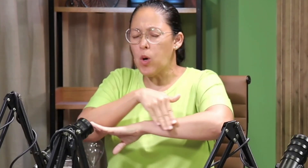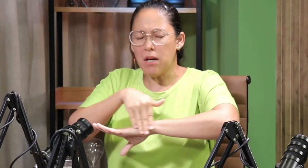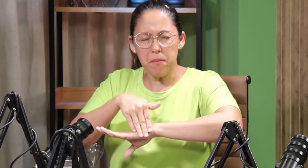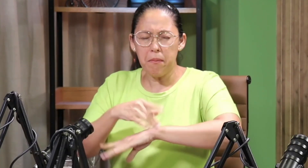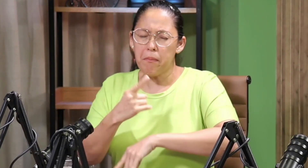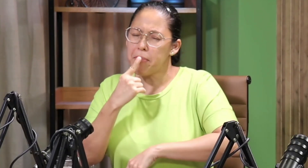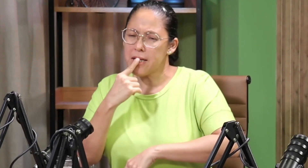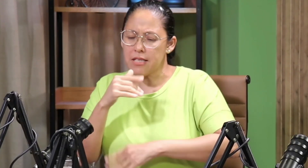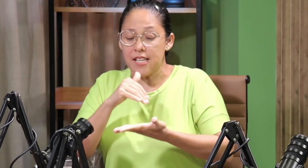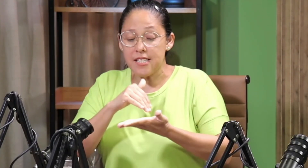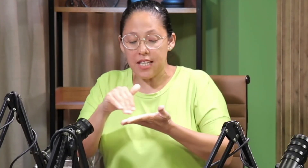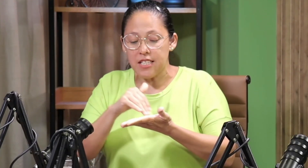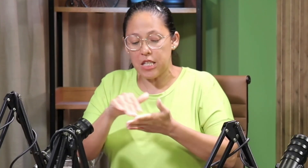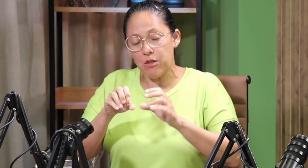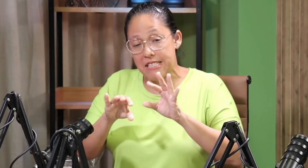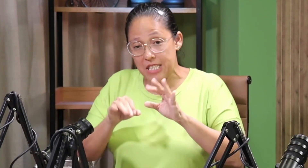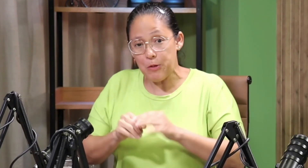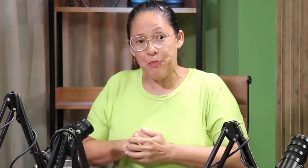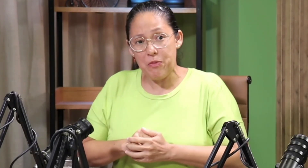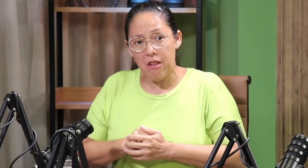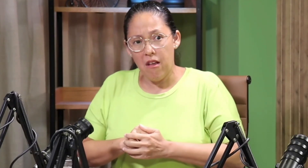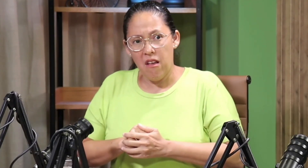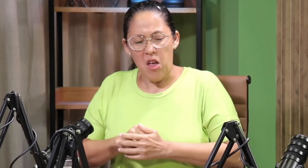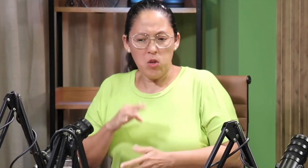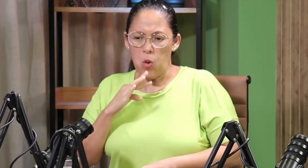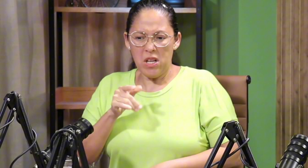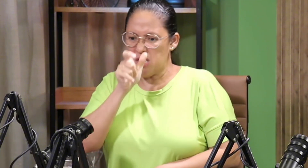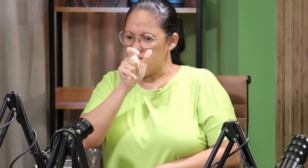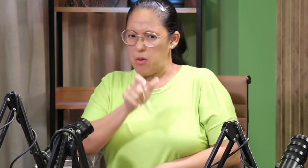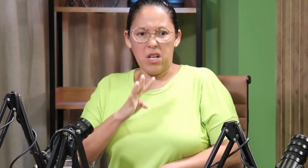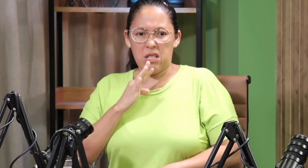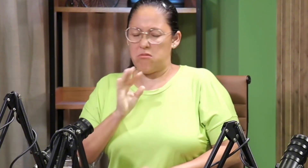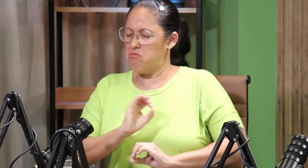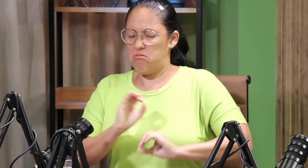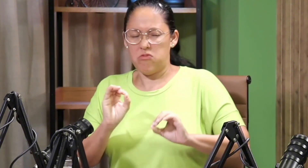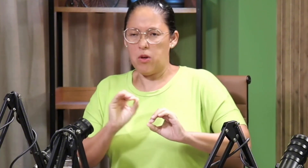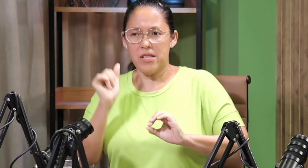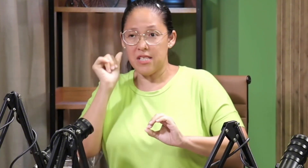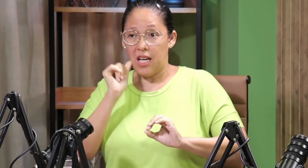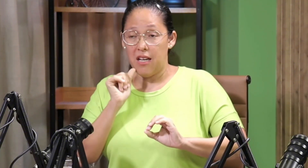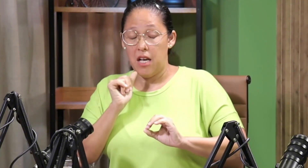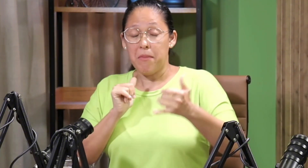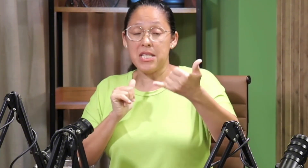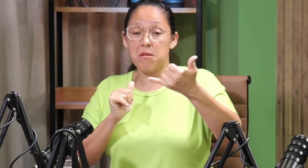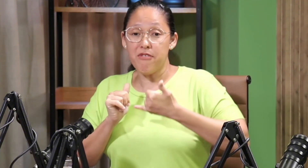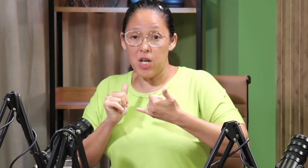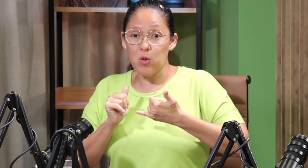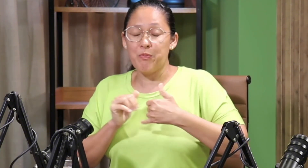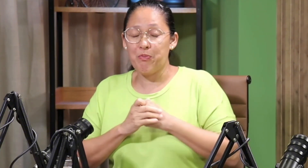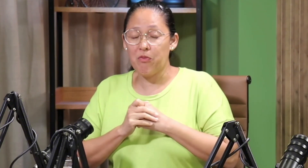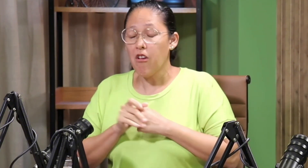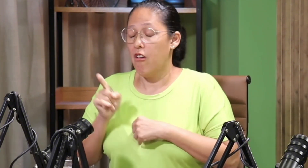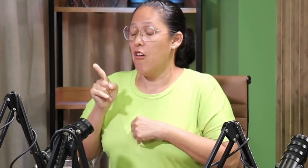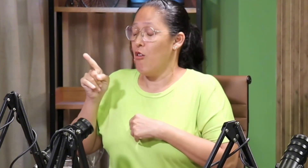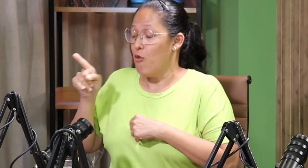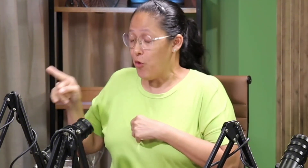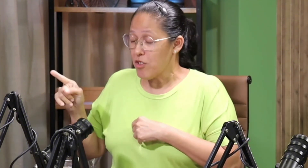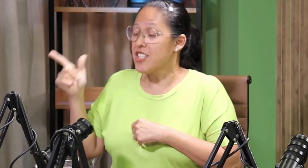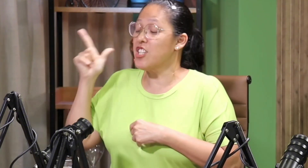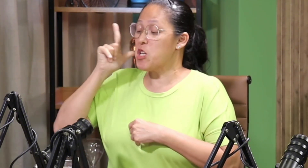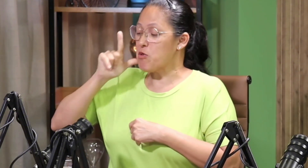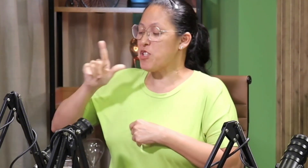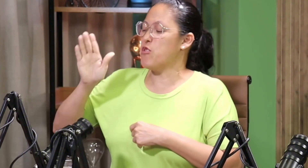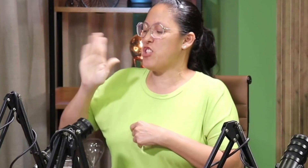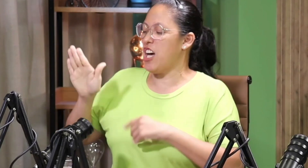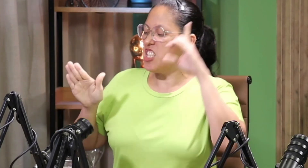numa rua, perto da Secretaria da Educação. Eu não conhecia essa mulher, não conhecia, mas ela me falou,